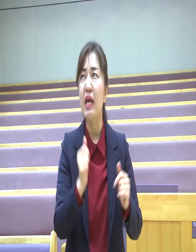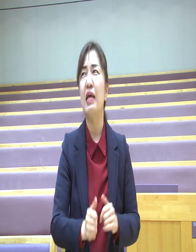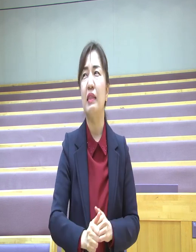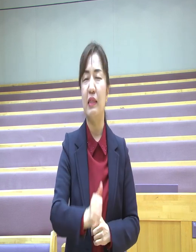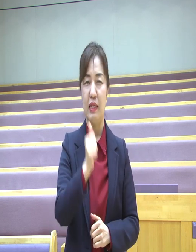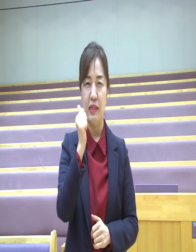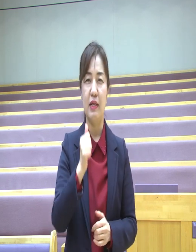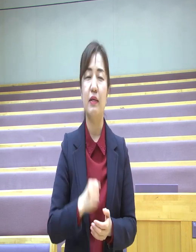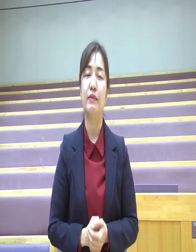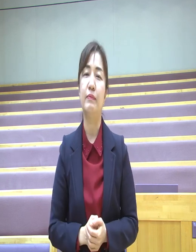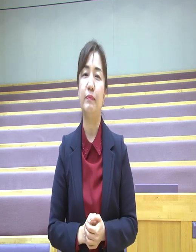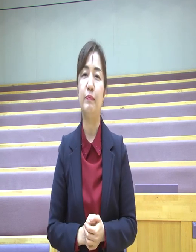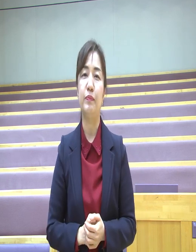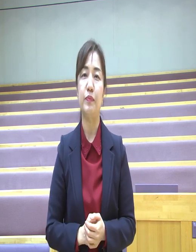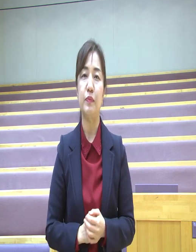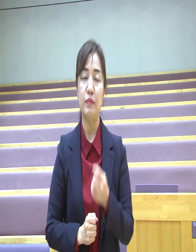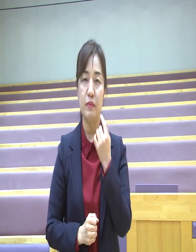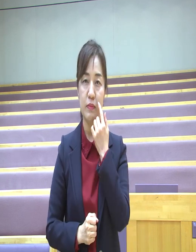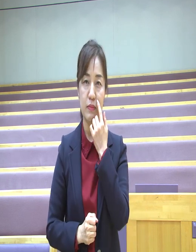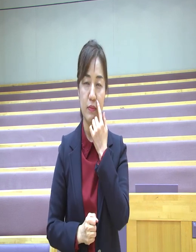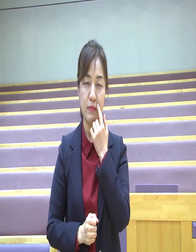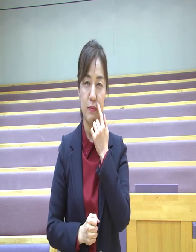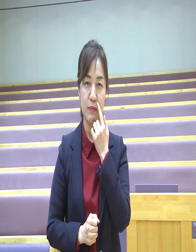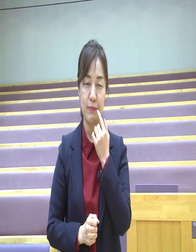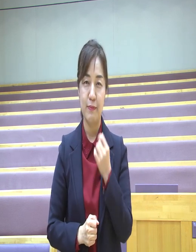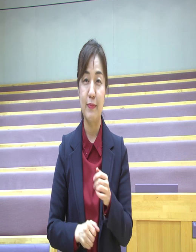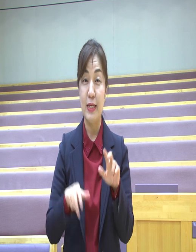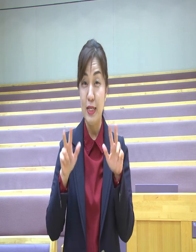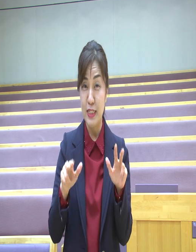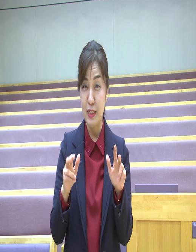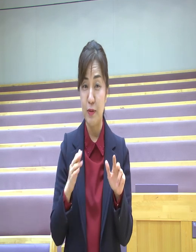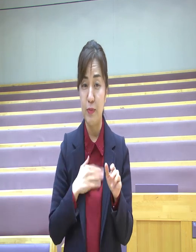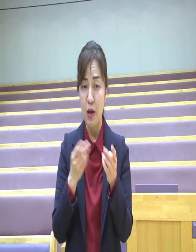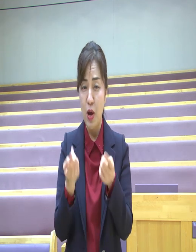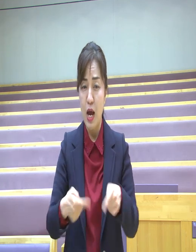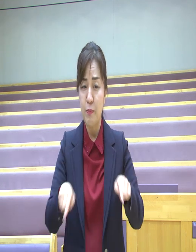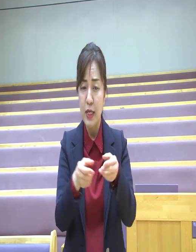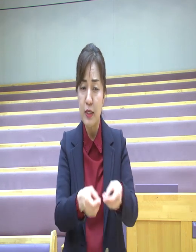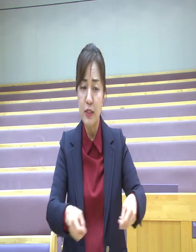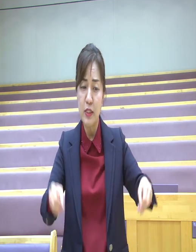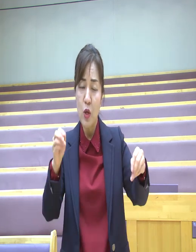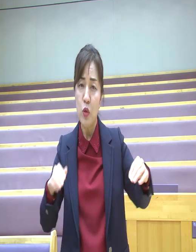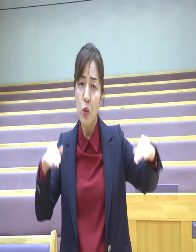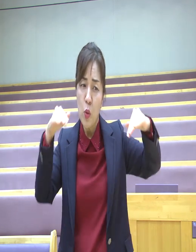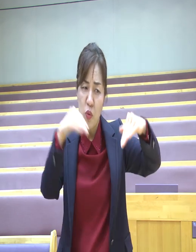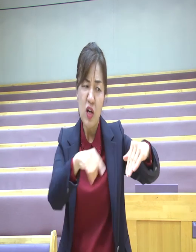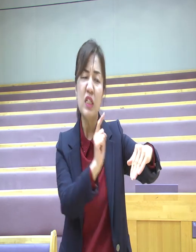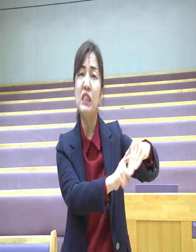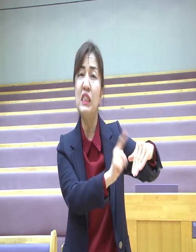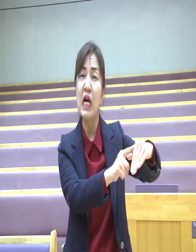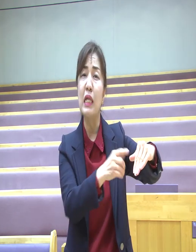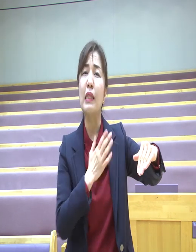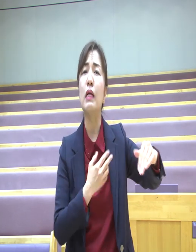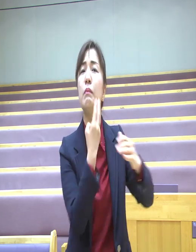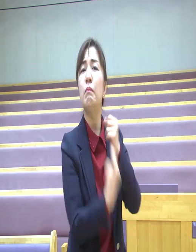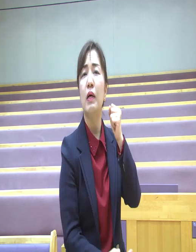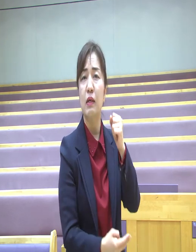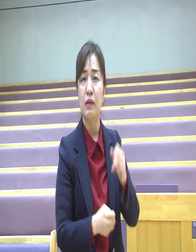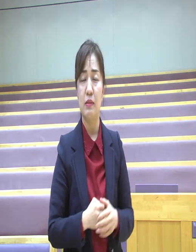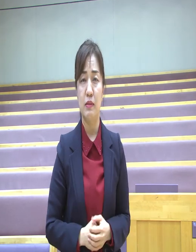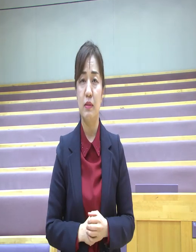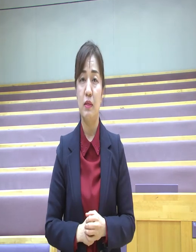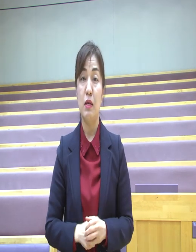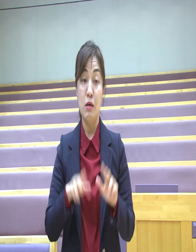아니하였더라면 제게 좋을 뻔하였느니라. 지금 나와 함께 그릇에 손을 넣는 그가 나를